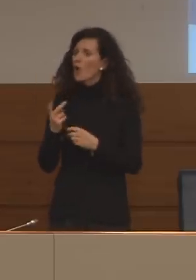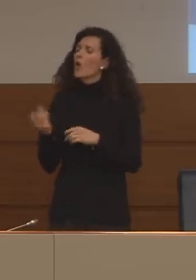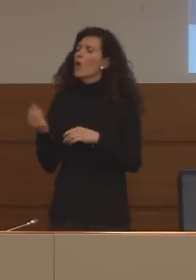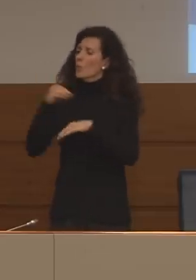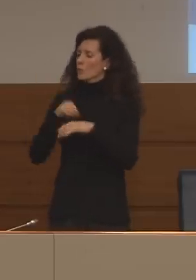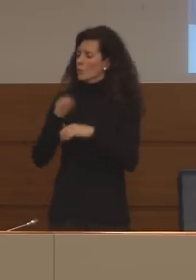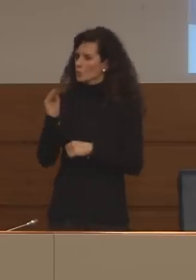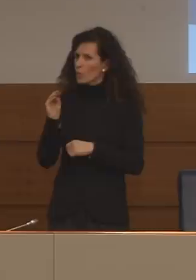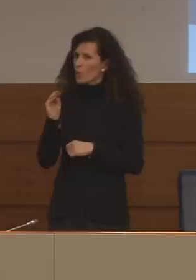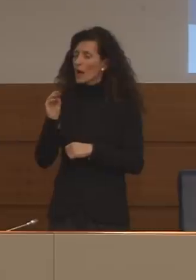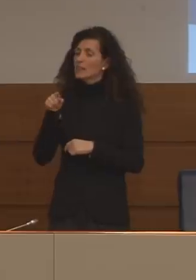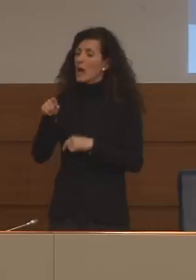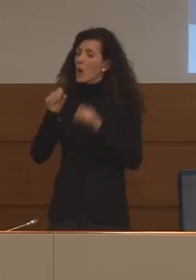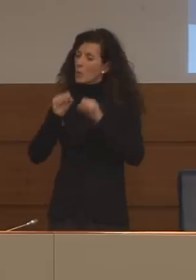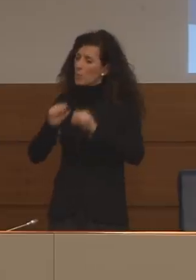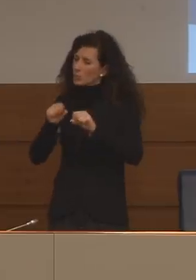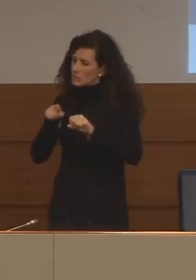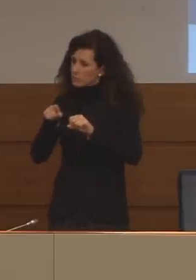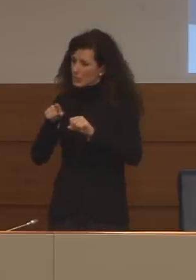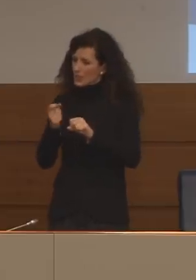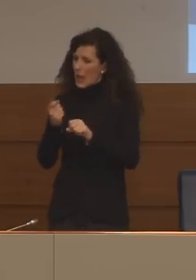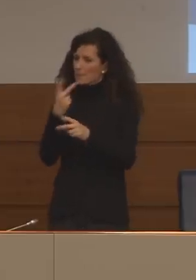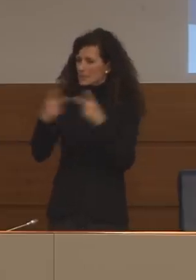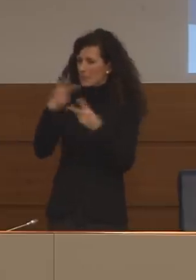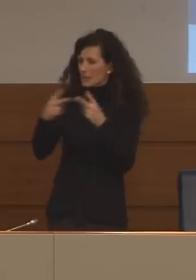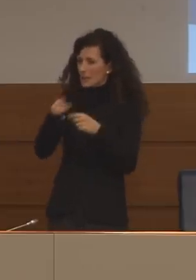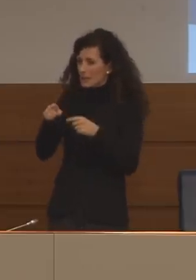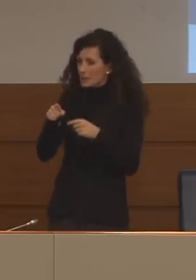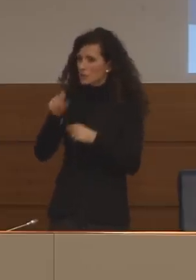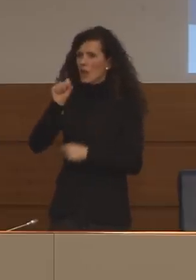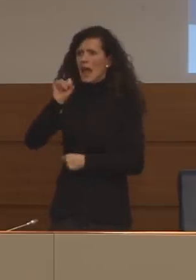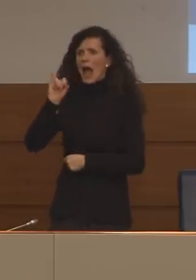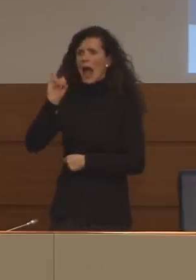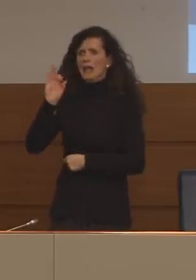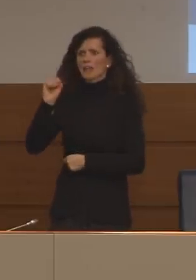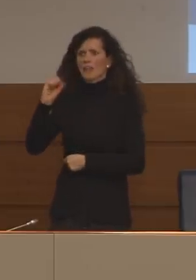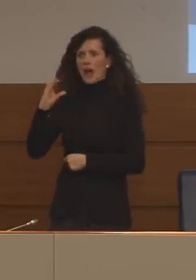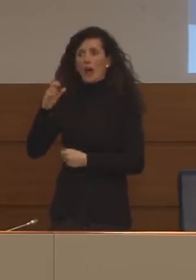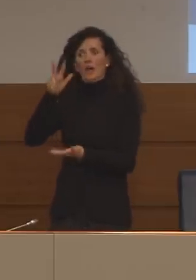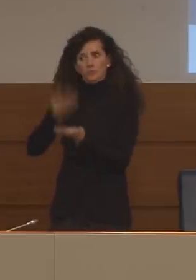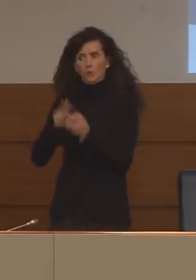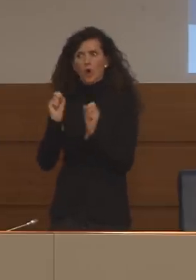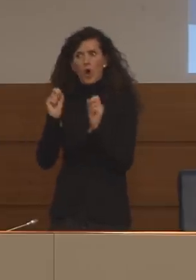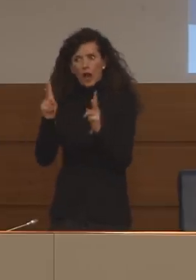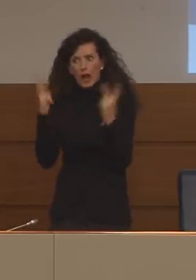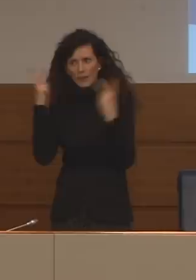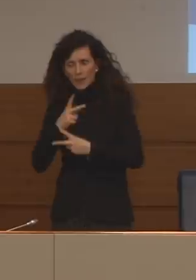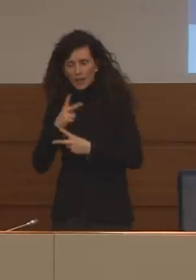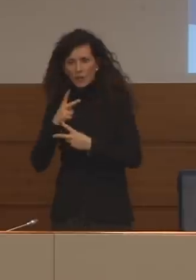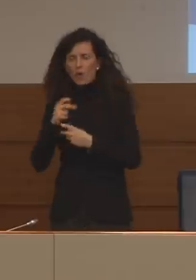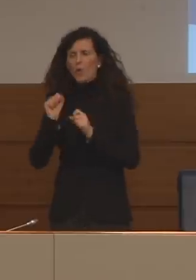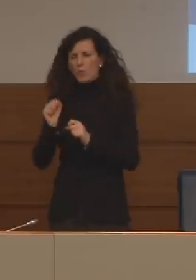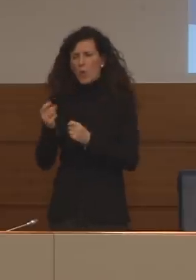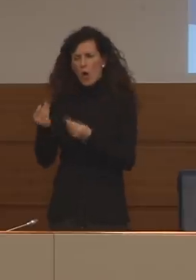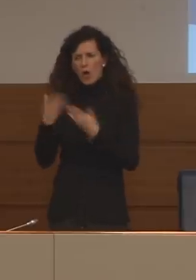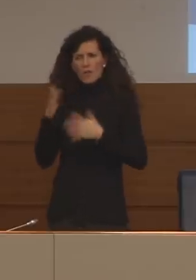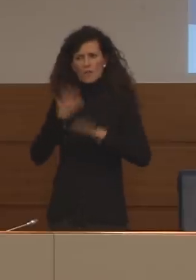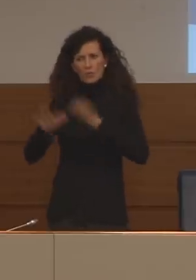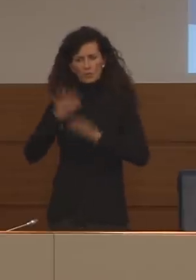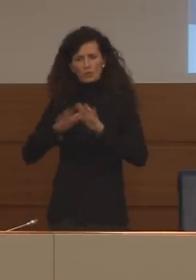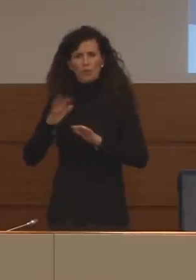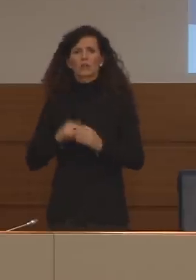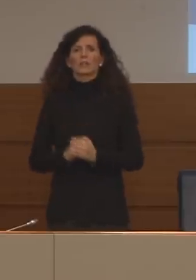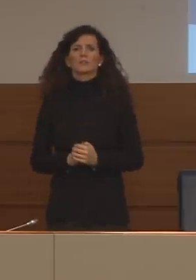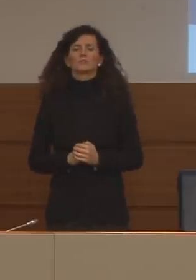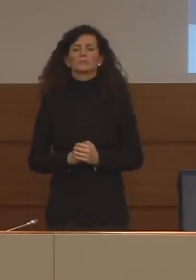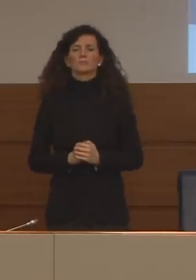possono essere ripetute sembra che l'aifa abbia dato l'okay ci può dire qualcosa in più per favore ma posso ribadire